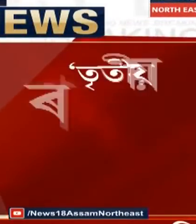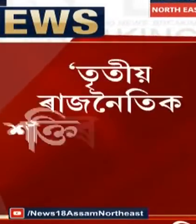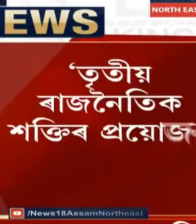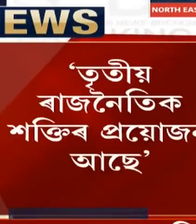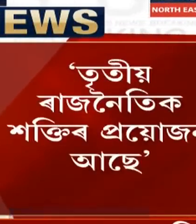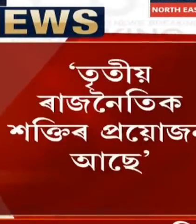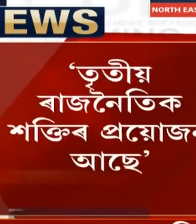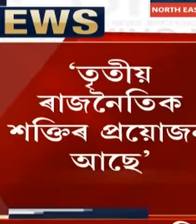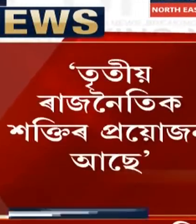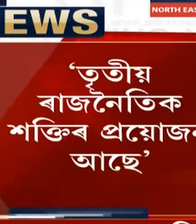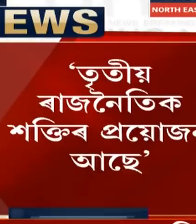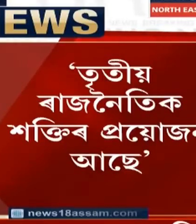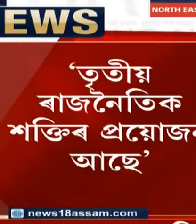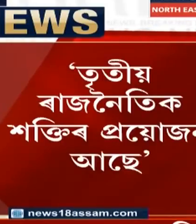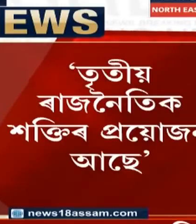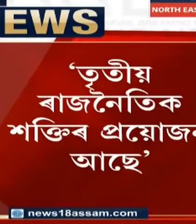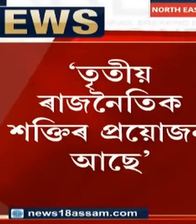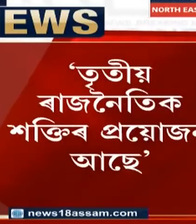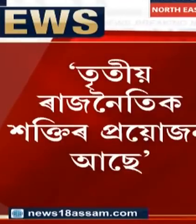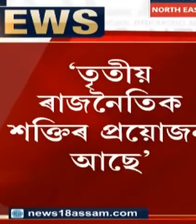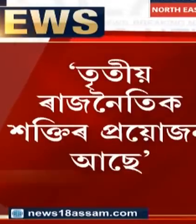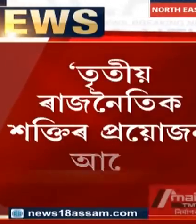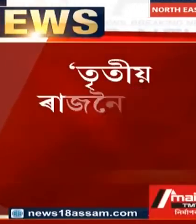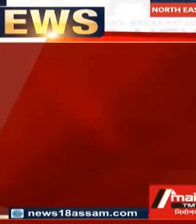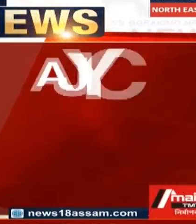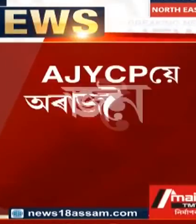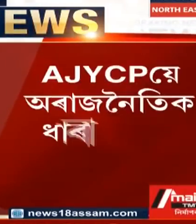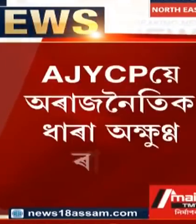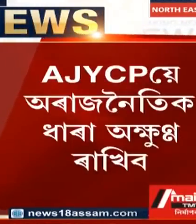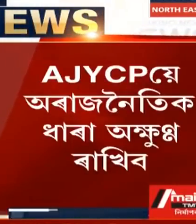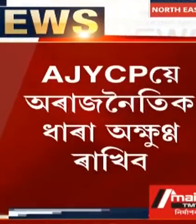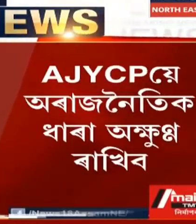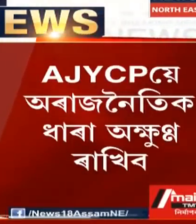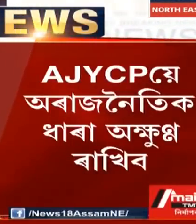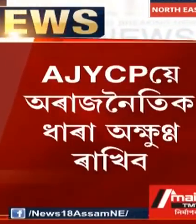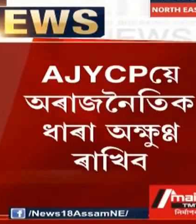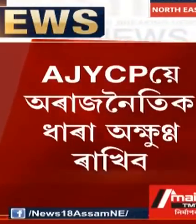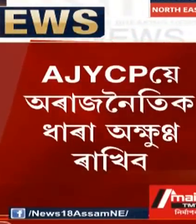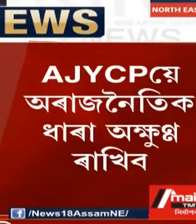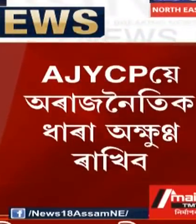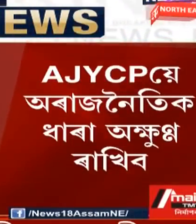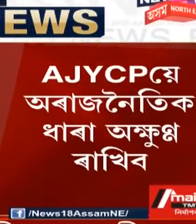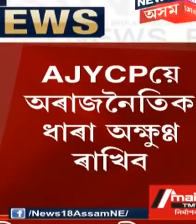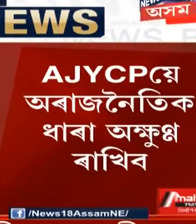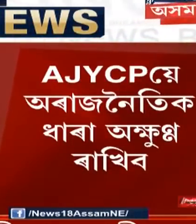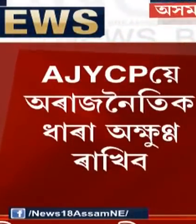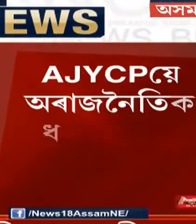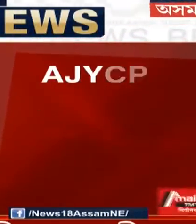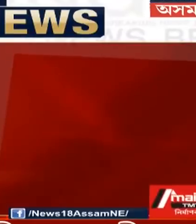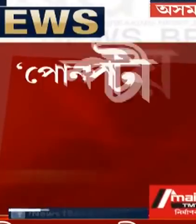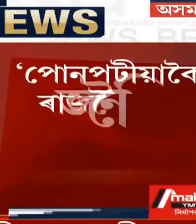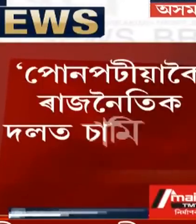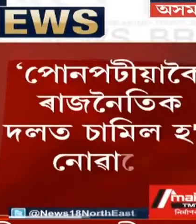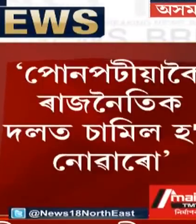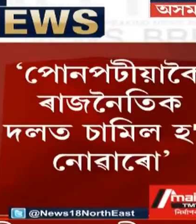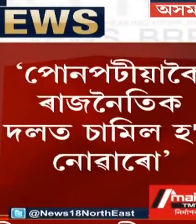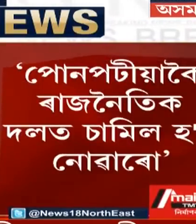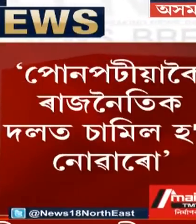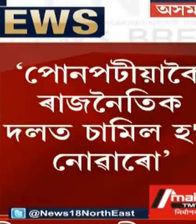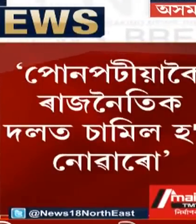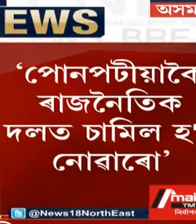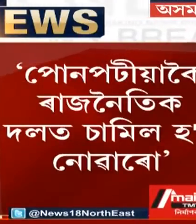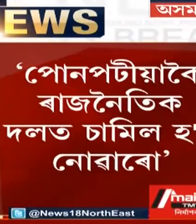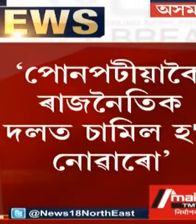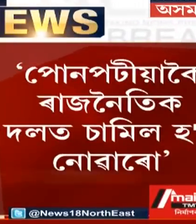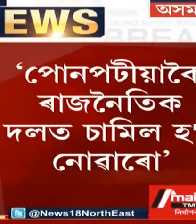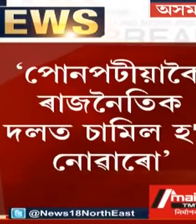সাম্প্রদায়িক শক্তি ইতিমধ্যে শাসনত আছে সেই শক্তিসমূহক উৎখাত করবলে হলে নিশ্চিতভাবে আমি ঐক্যবদ্ধ হবই লাগিব। আমি সেই অন্তকরণে সেই কামনা